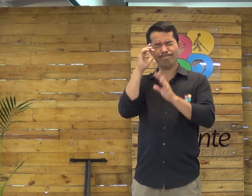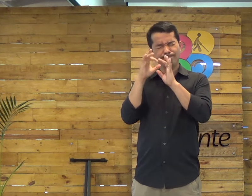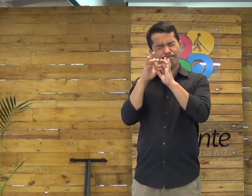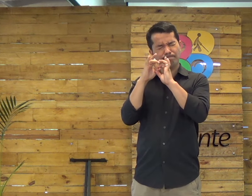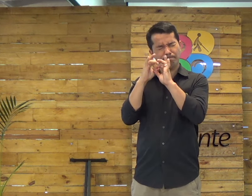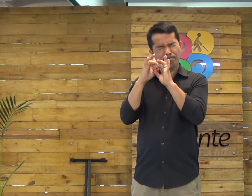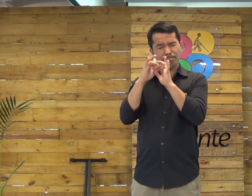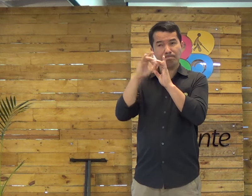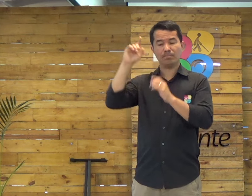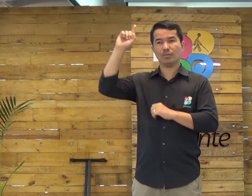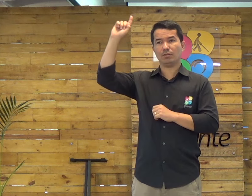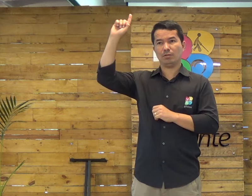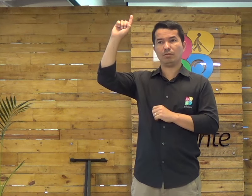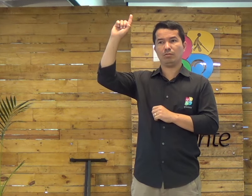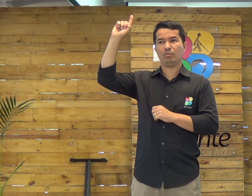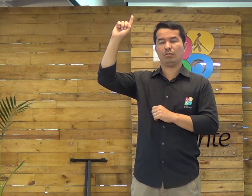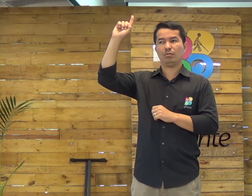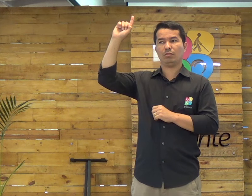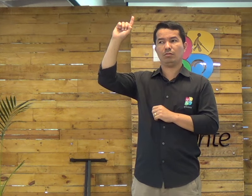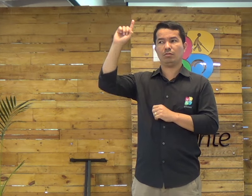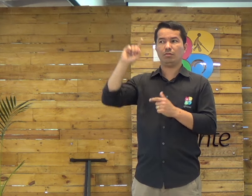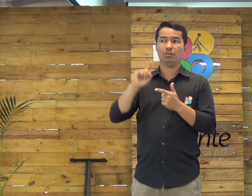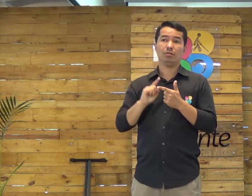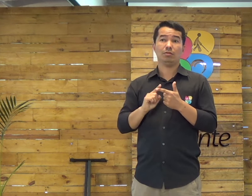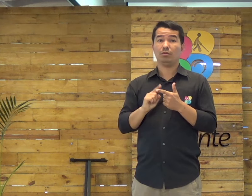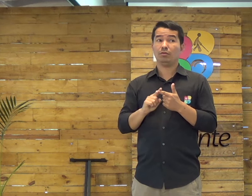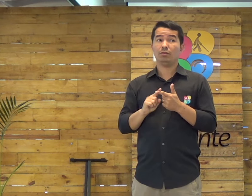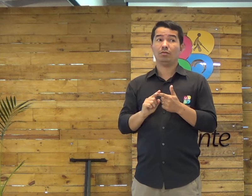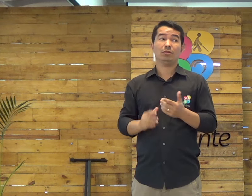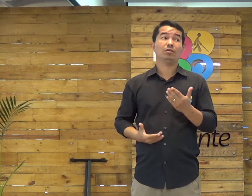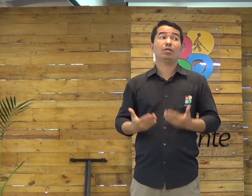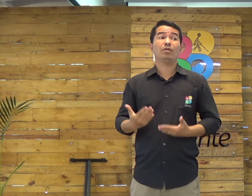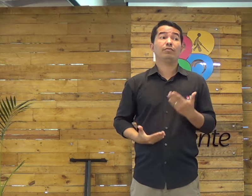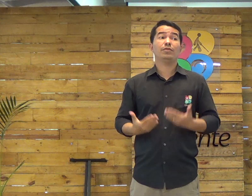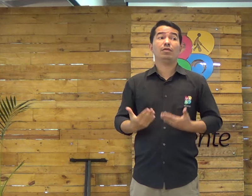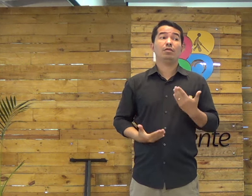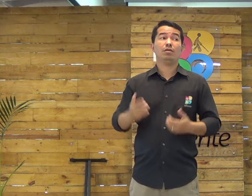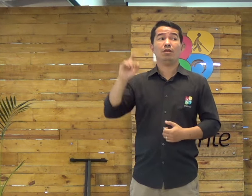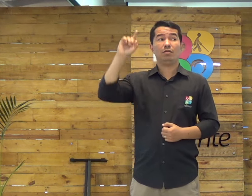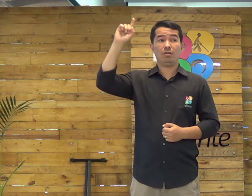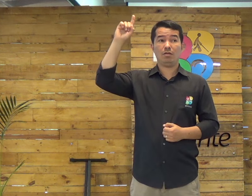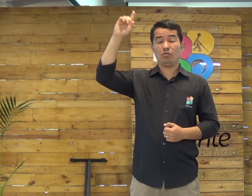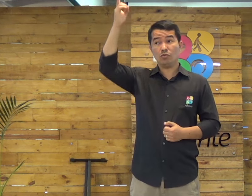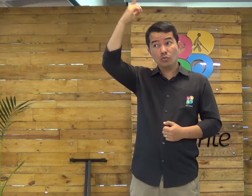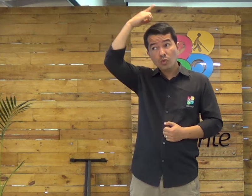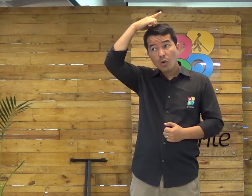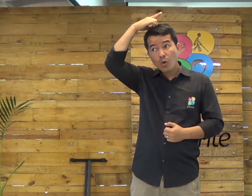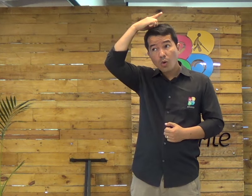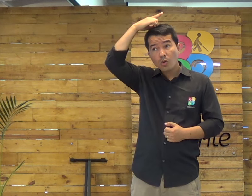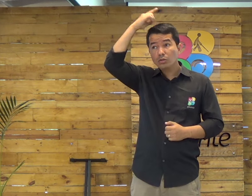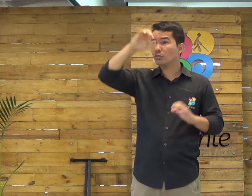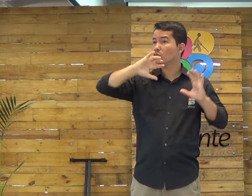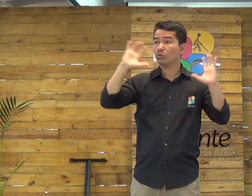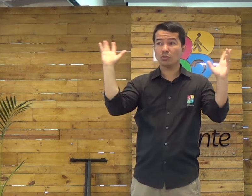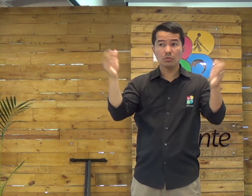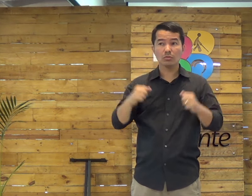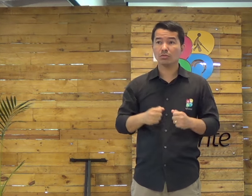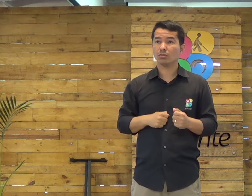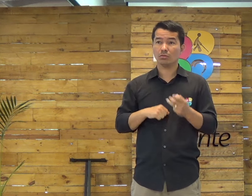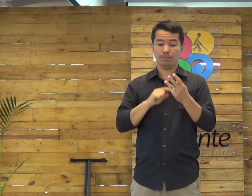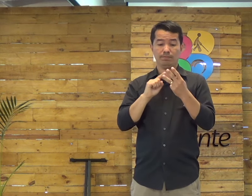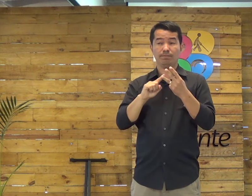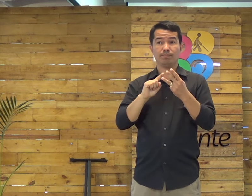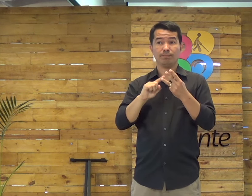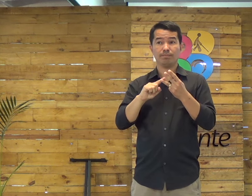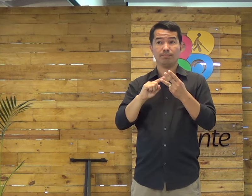tem que pensar. Pensa em Deus. Pensa nele. Pensa em servi-lo. Trabalhe com